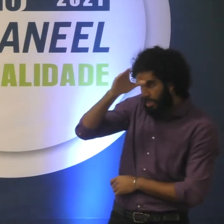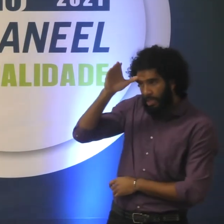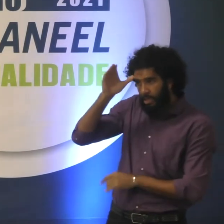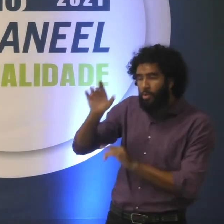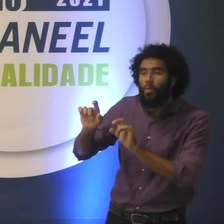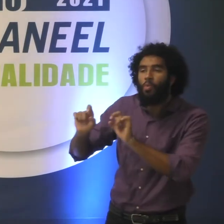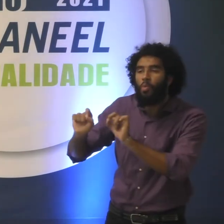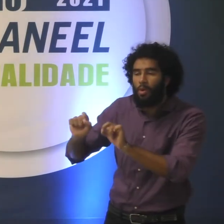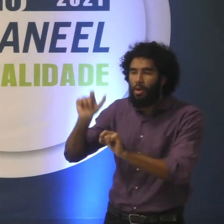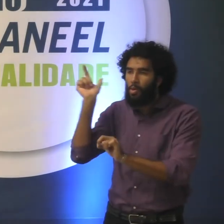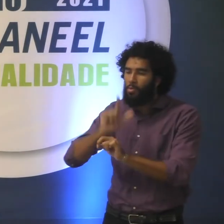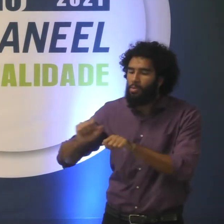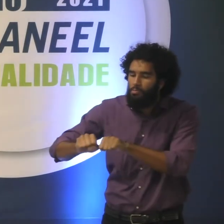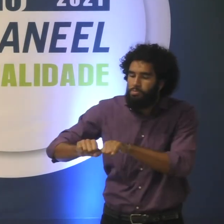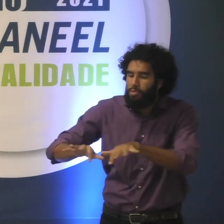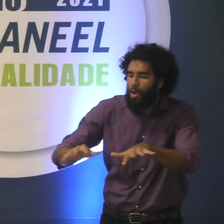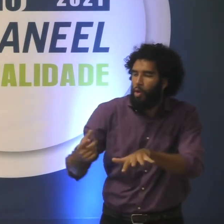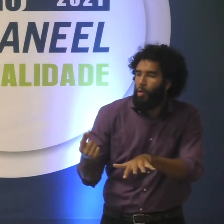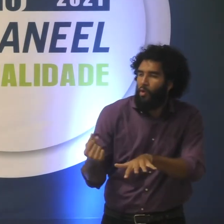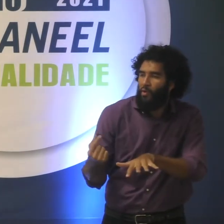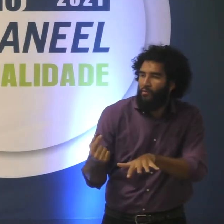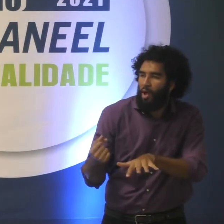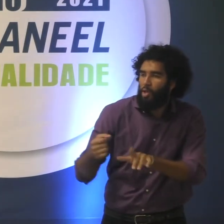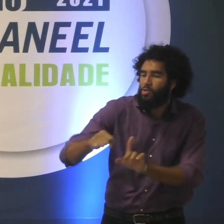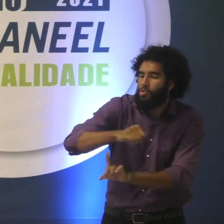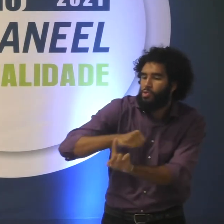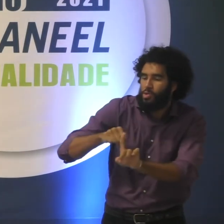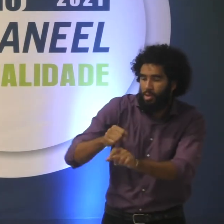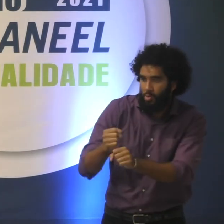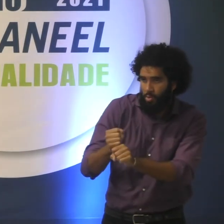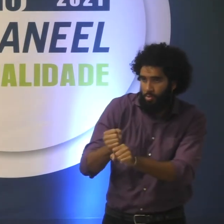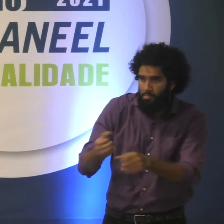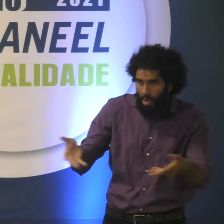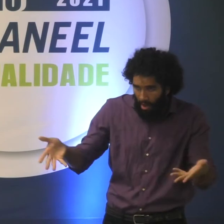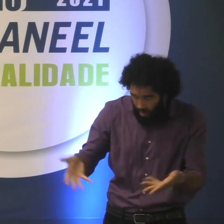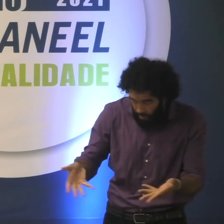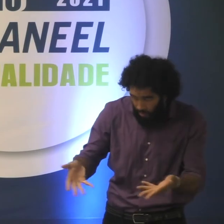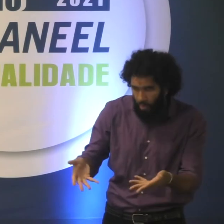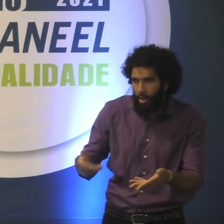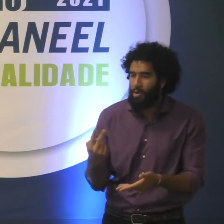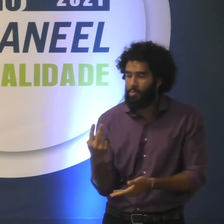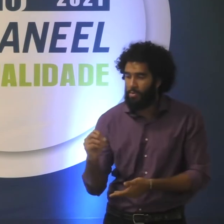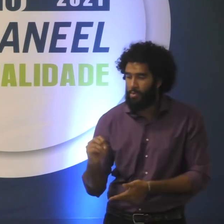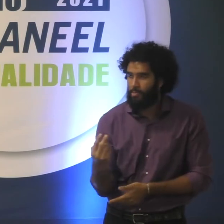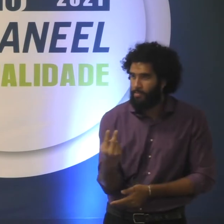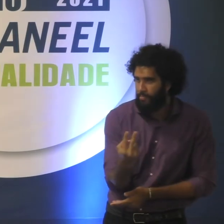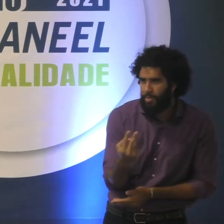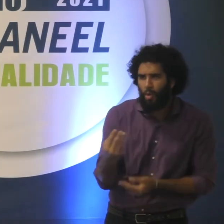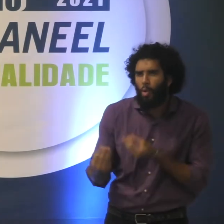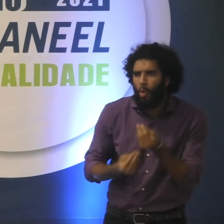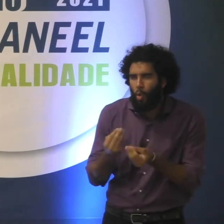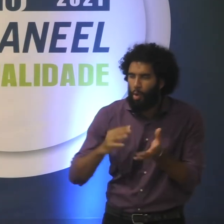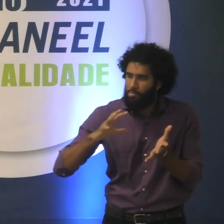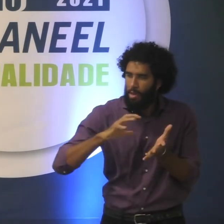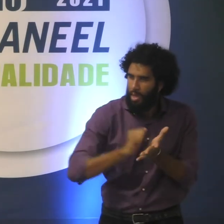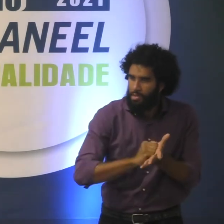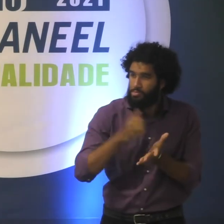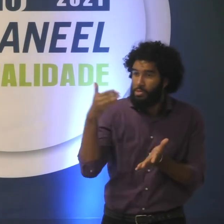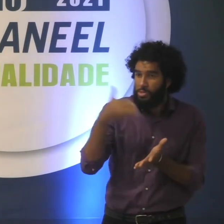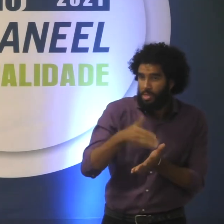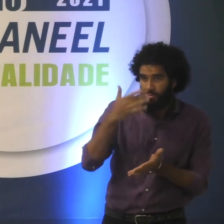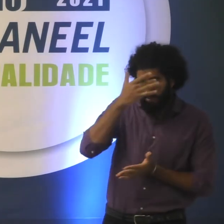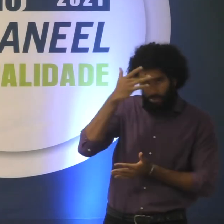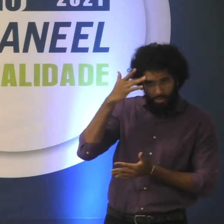do alcance da tarifa social de energia elétrica, né, nesse ano, por meio do cadastramento automático dos consumidores,